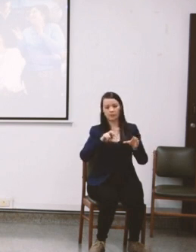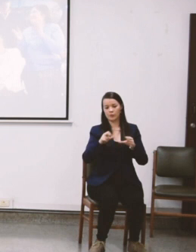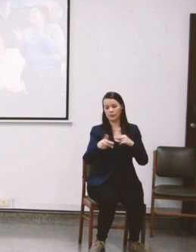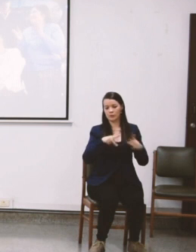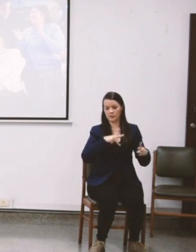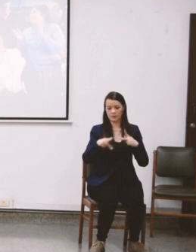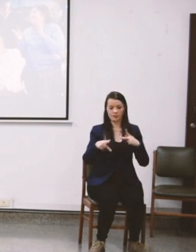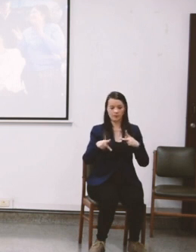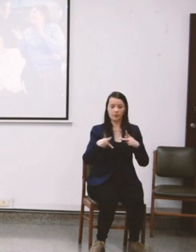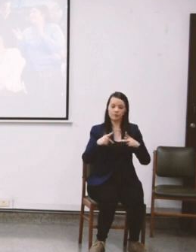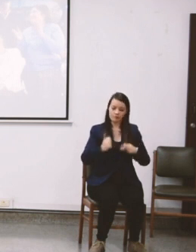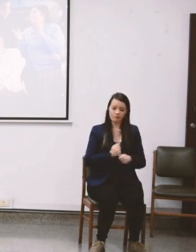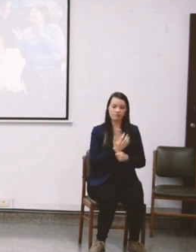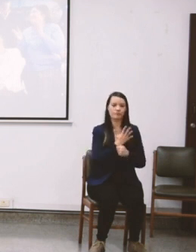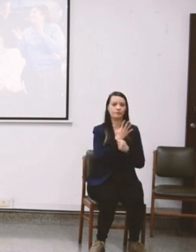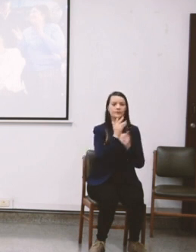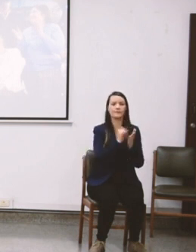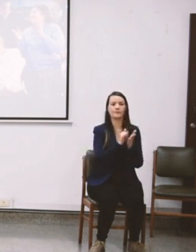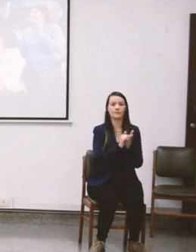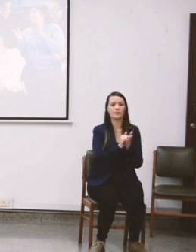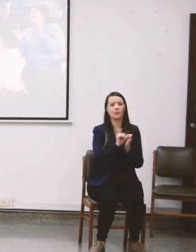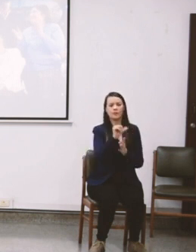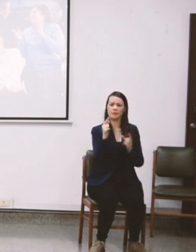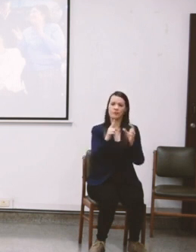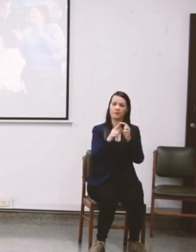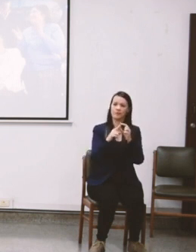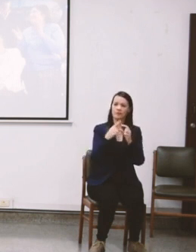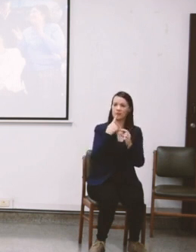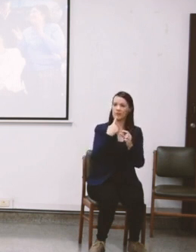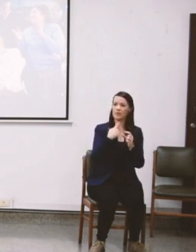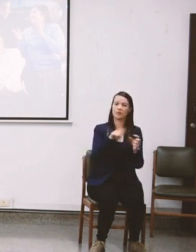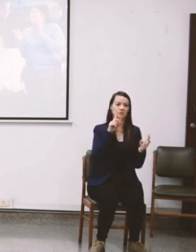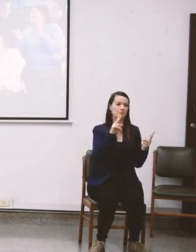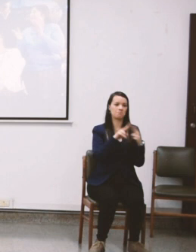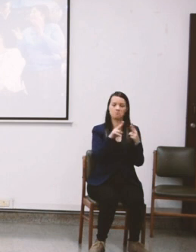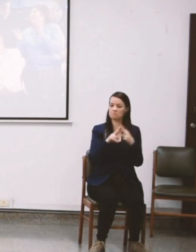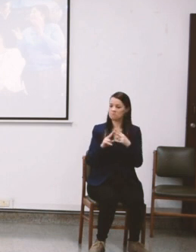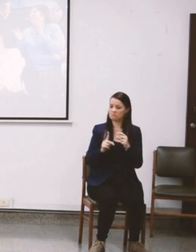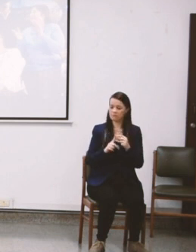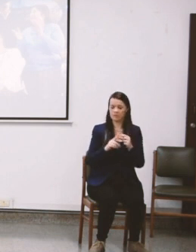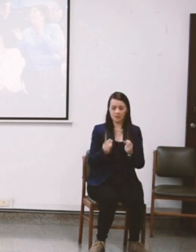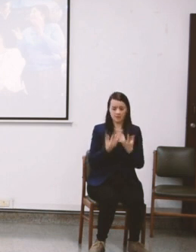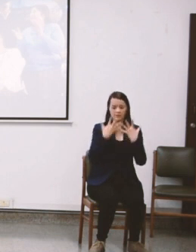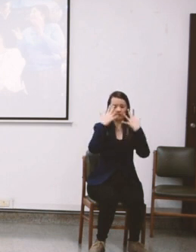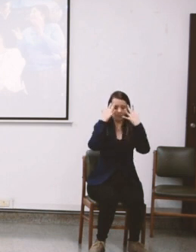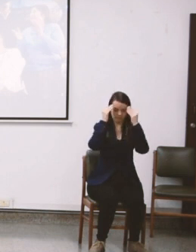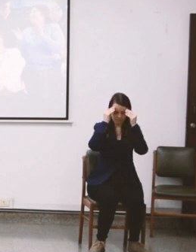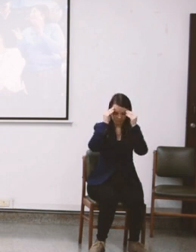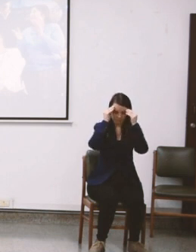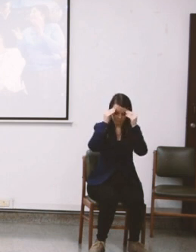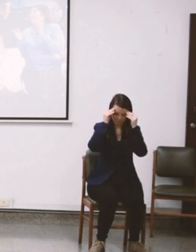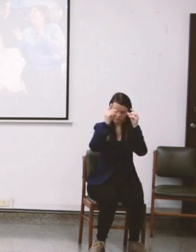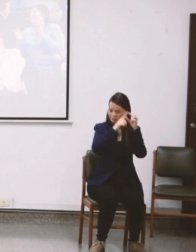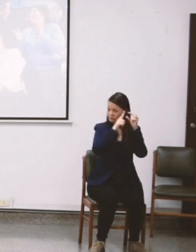y siempre pasiones. Quizá con palabras extrañas, desconocidas que quedan haciendo eco, haciendo